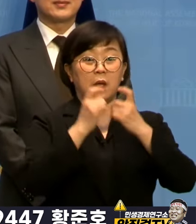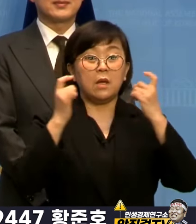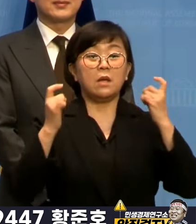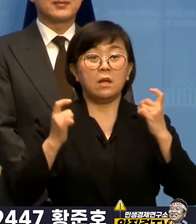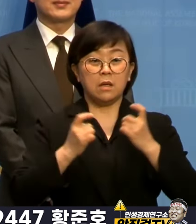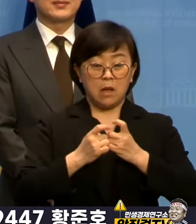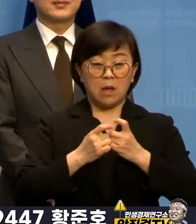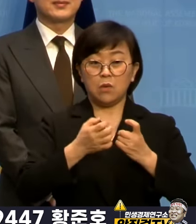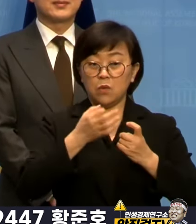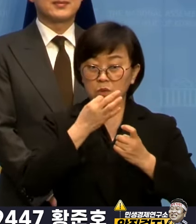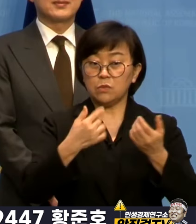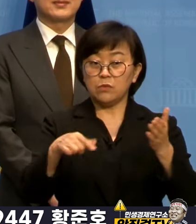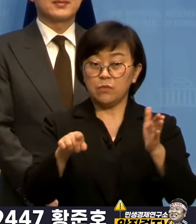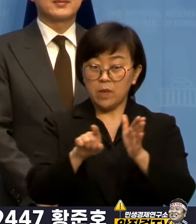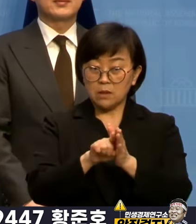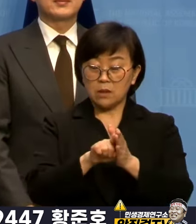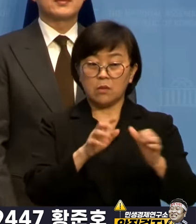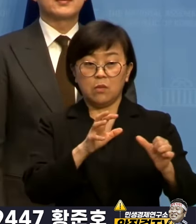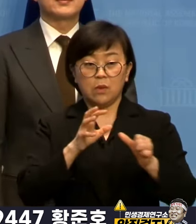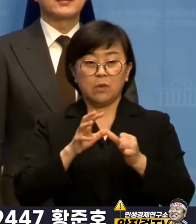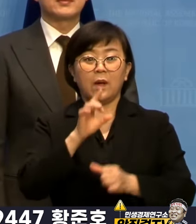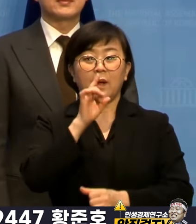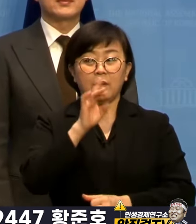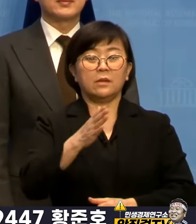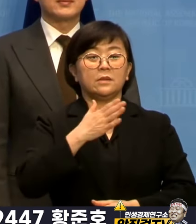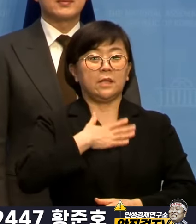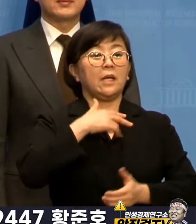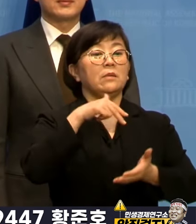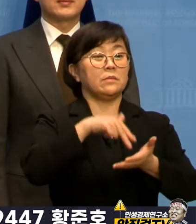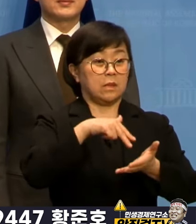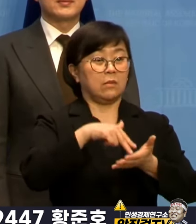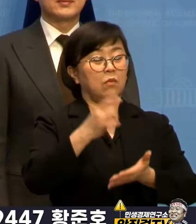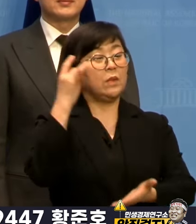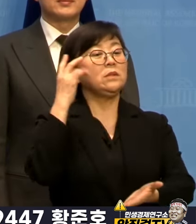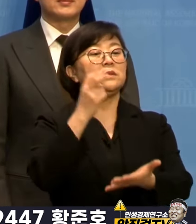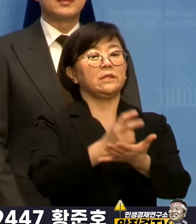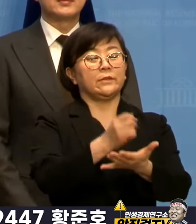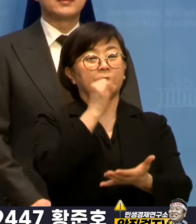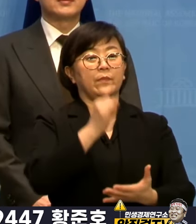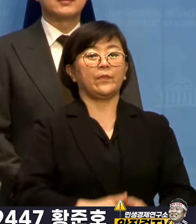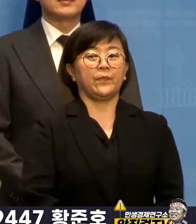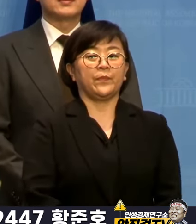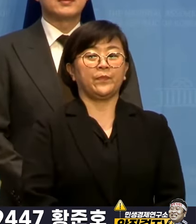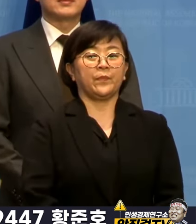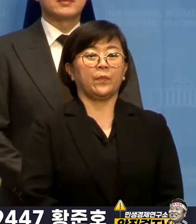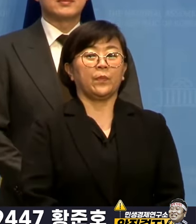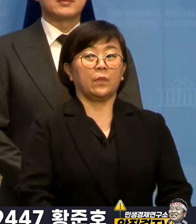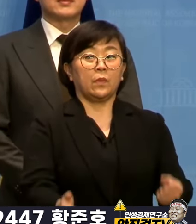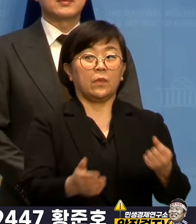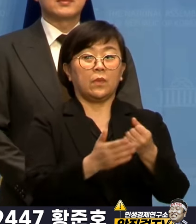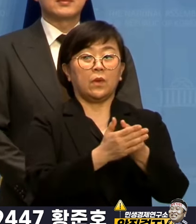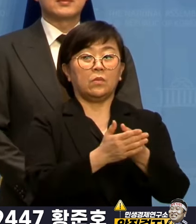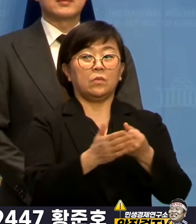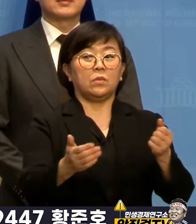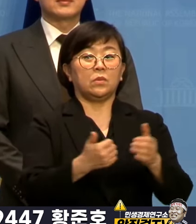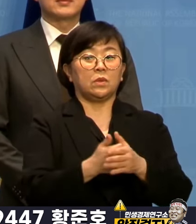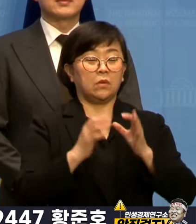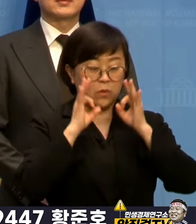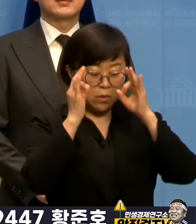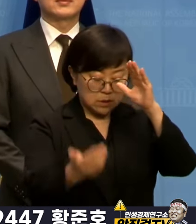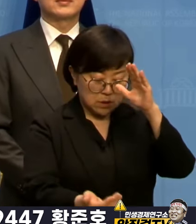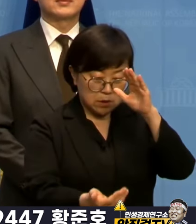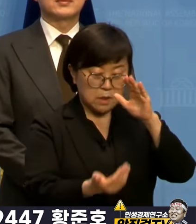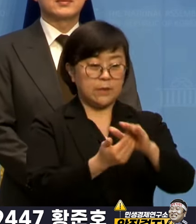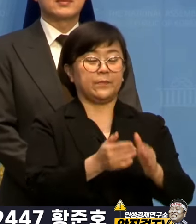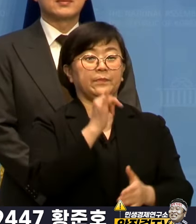위해서 쓰여져서는 안 된다는 제 나름의 소신과 원칙입니다. 그렇기 때문에 최선을